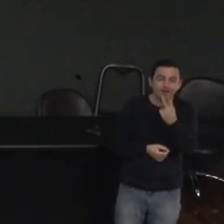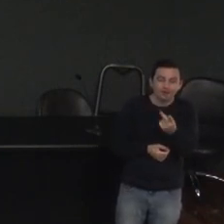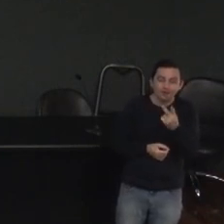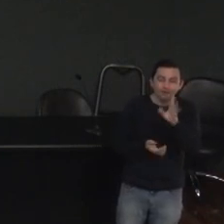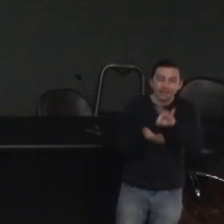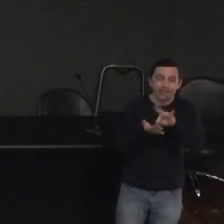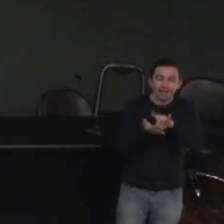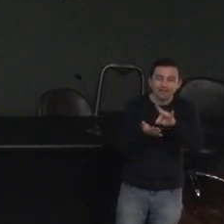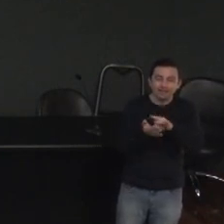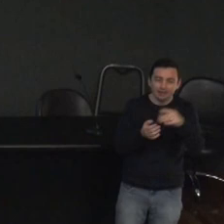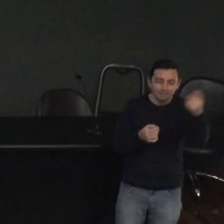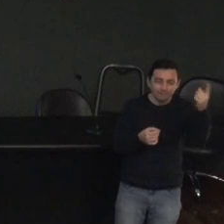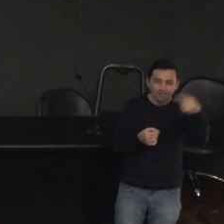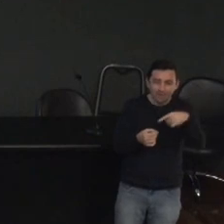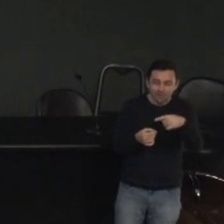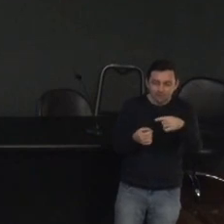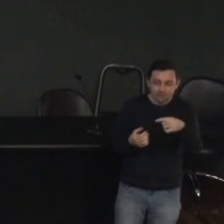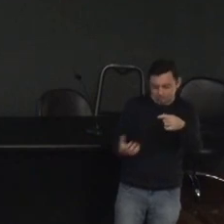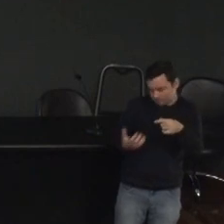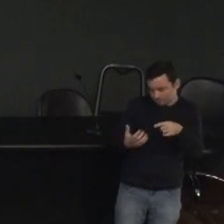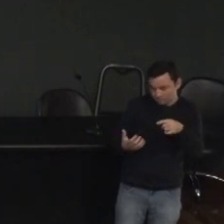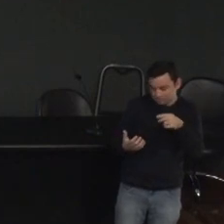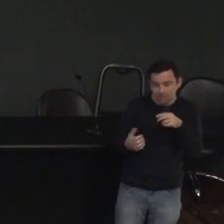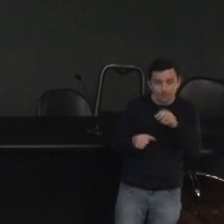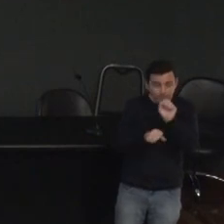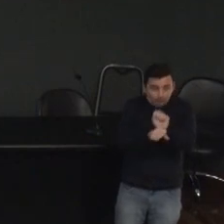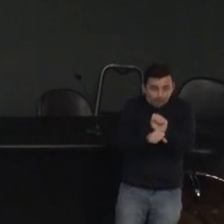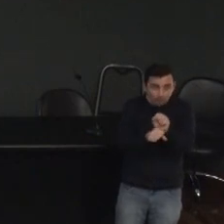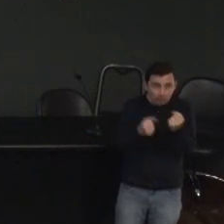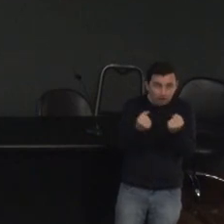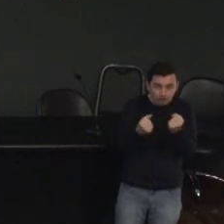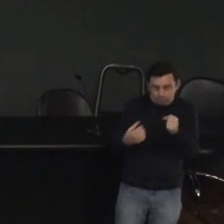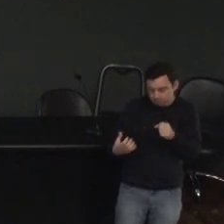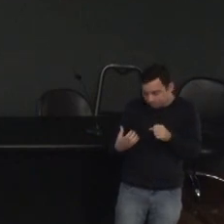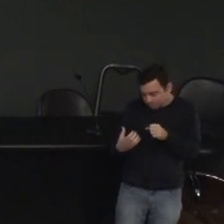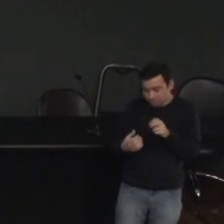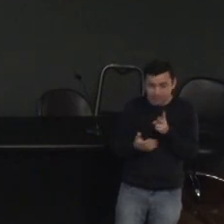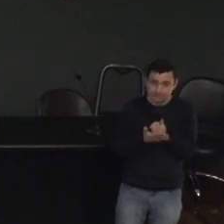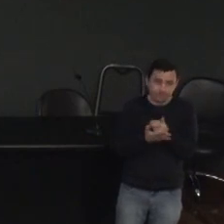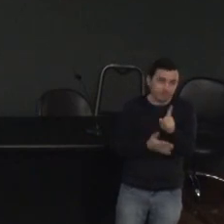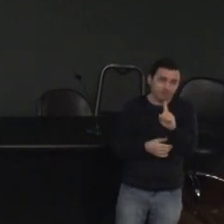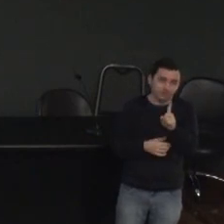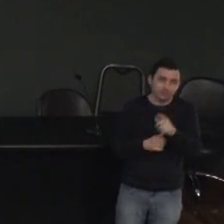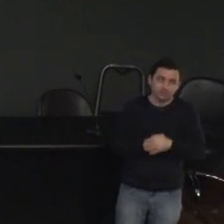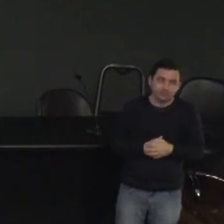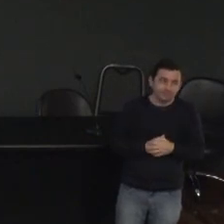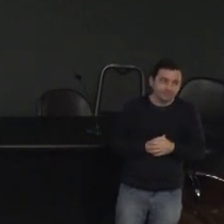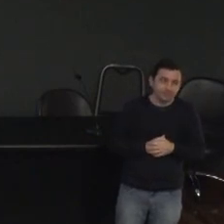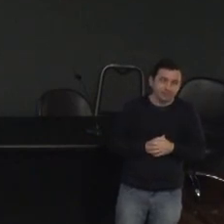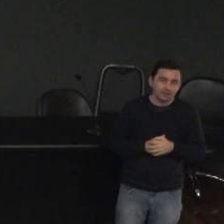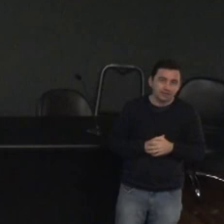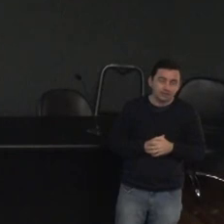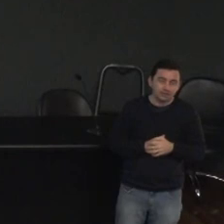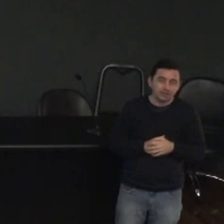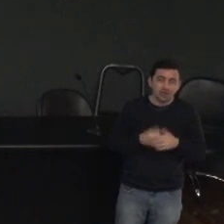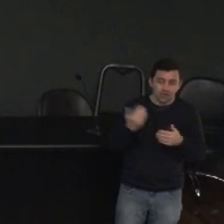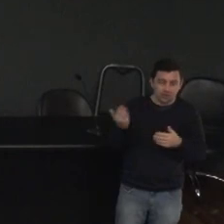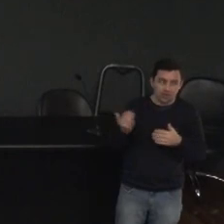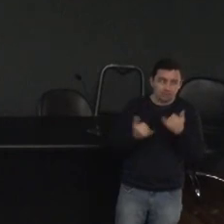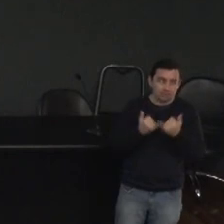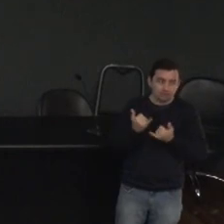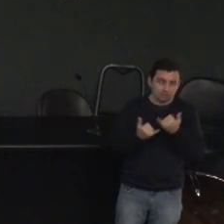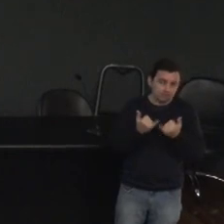falou a verdade que ele veio dando uma olhadinha no sinaleiro quando eu parava o carro não é sempre mas Brincadeiras à parte com Samuel